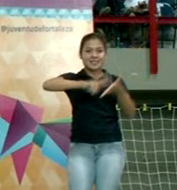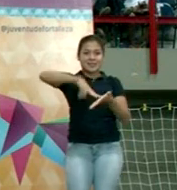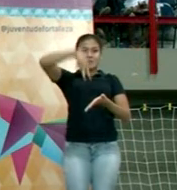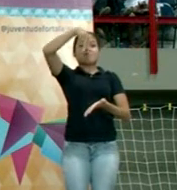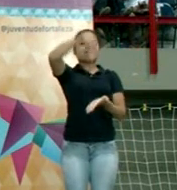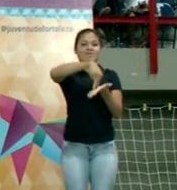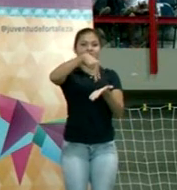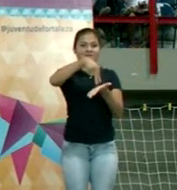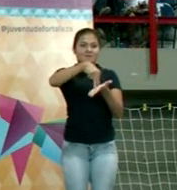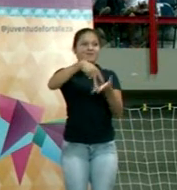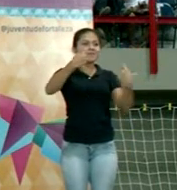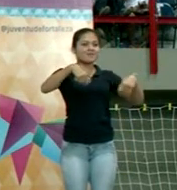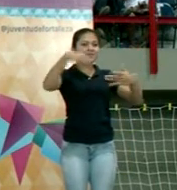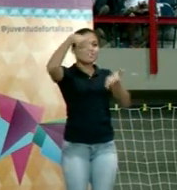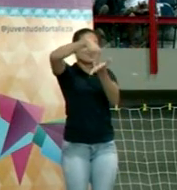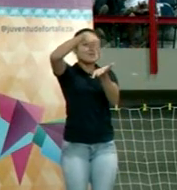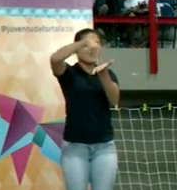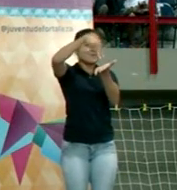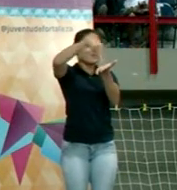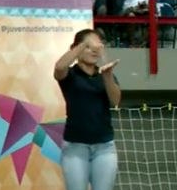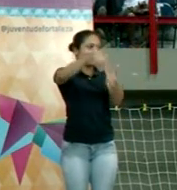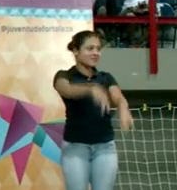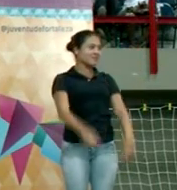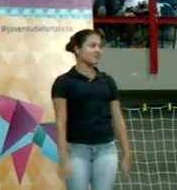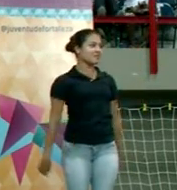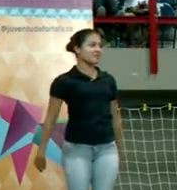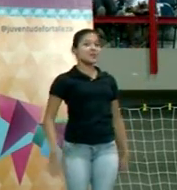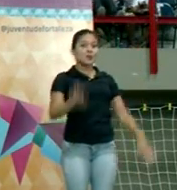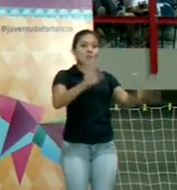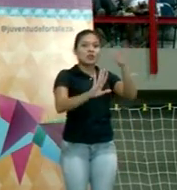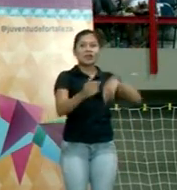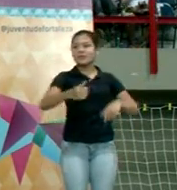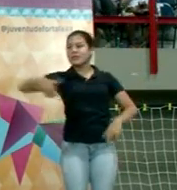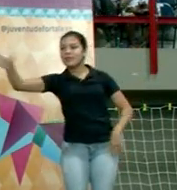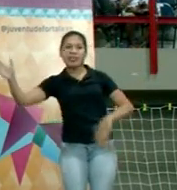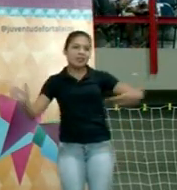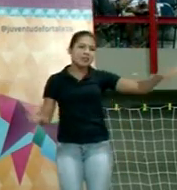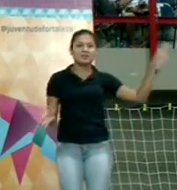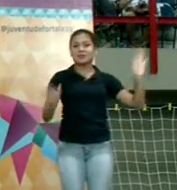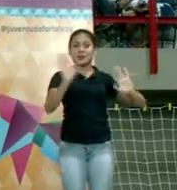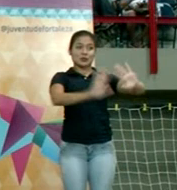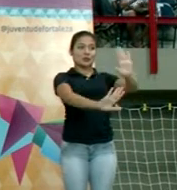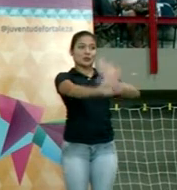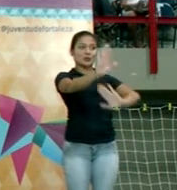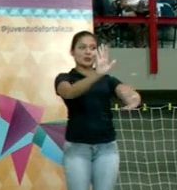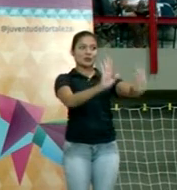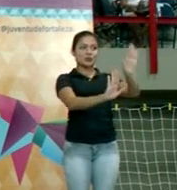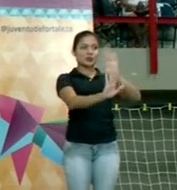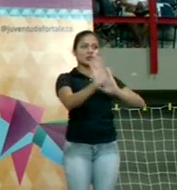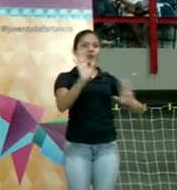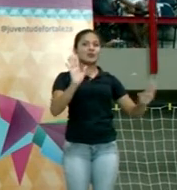Então vamos ficar em pé, que é melhor. Isso. Cuidado, para não derrubar nada, nem jogar nada para cima, né?